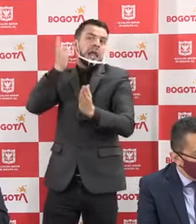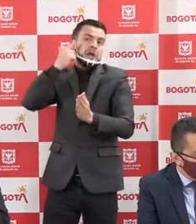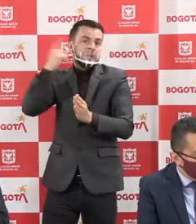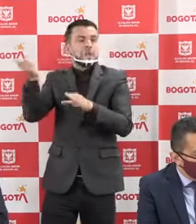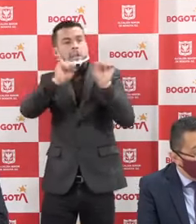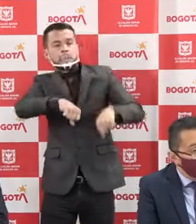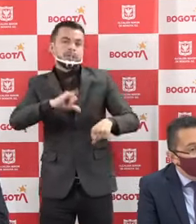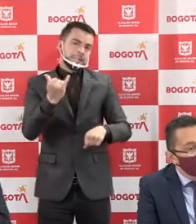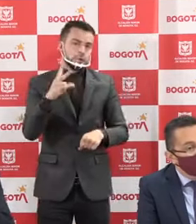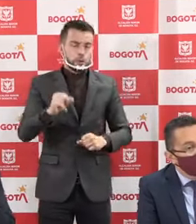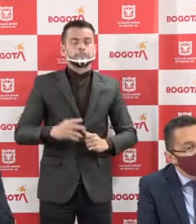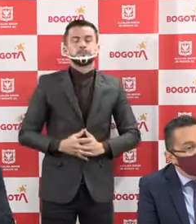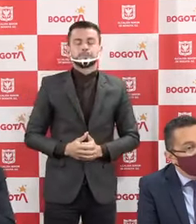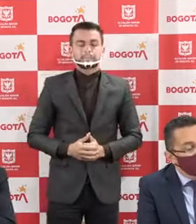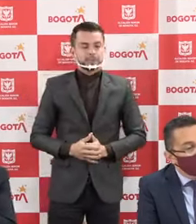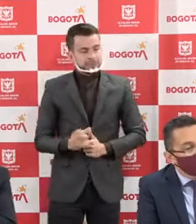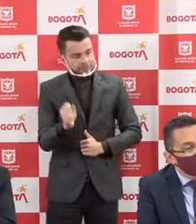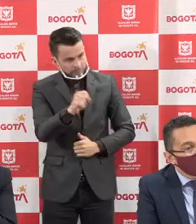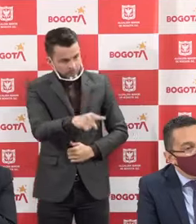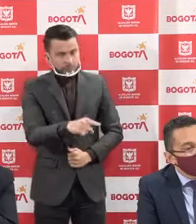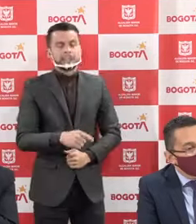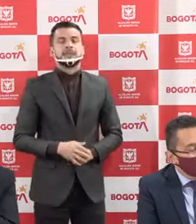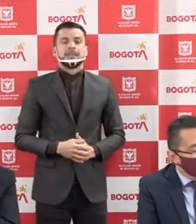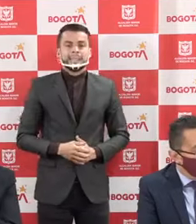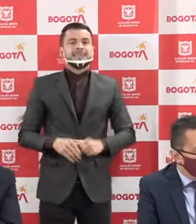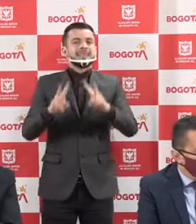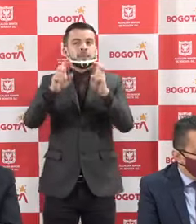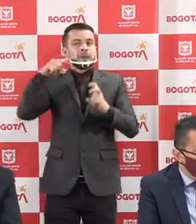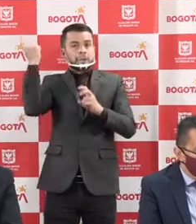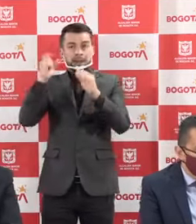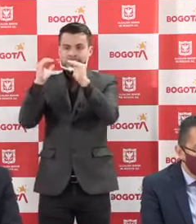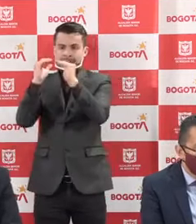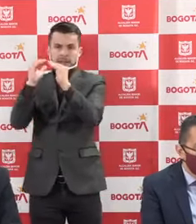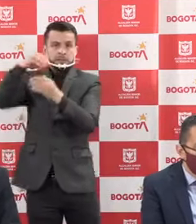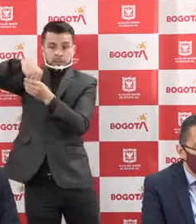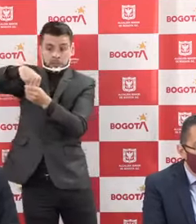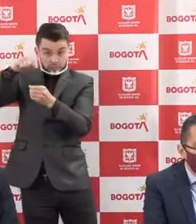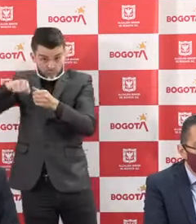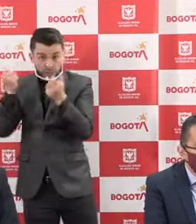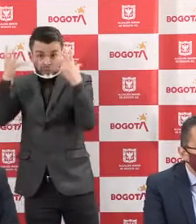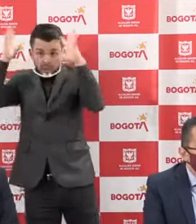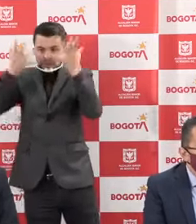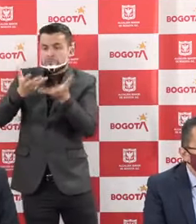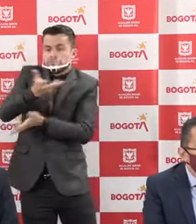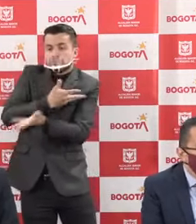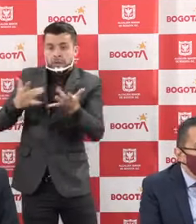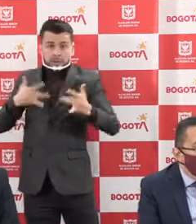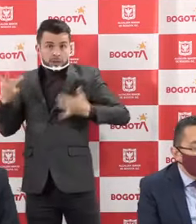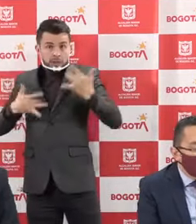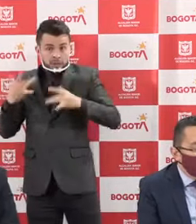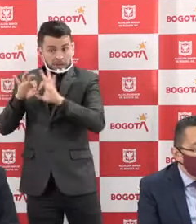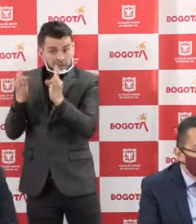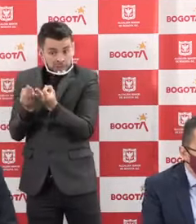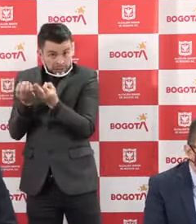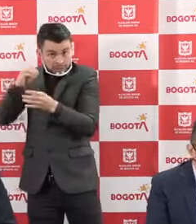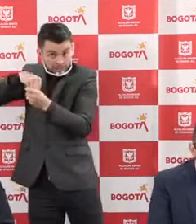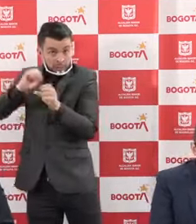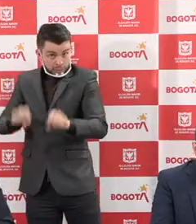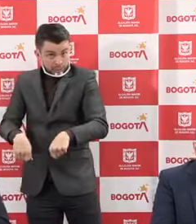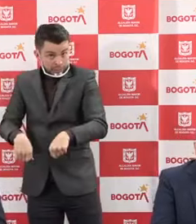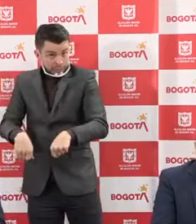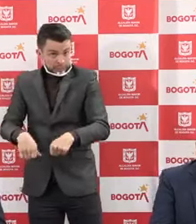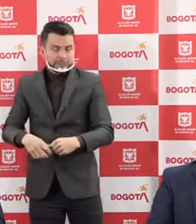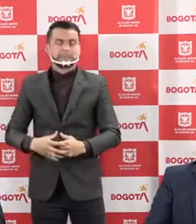el decreto del gobierno se puede sin aglomeraciones como funcionaría en bogotá las reuniones familiares en